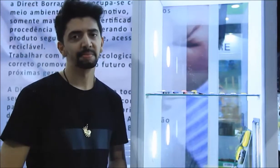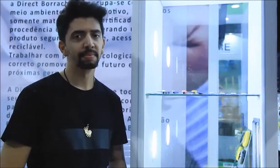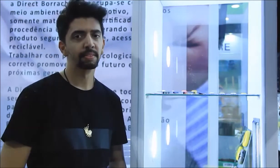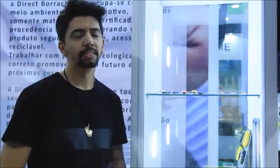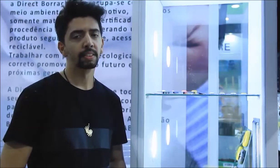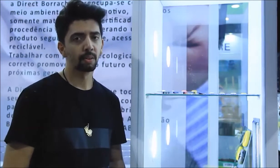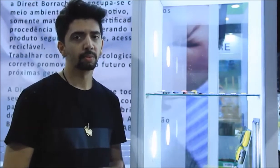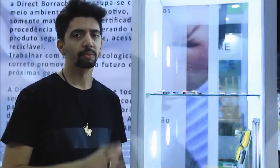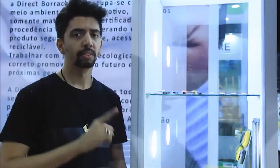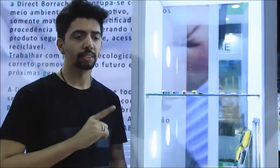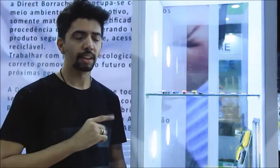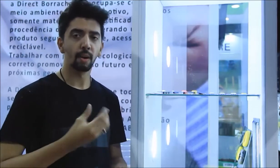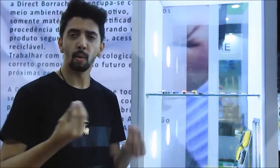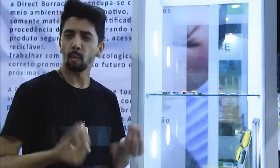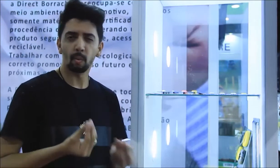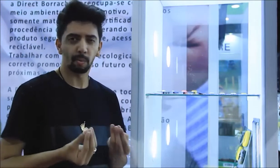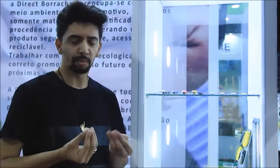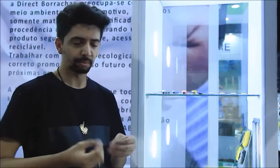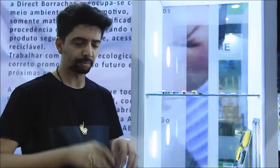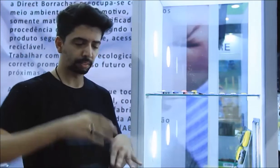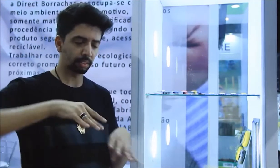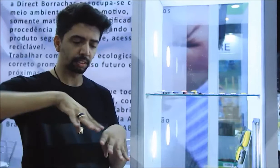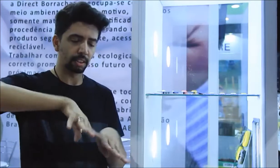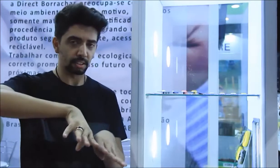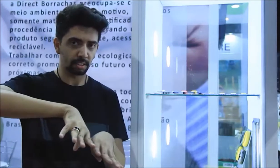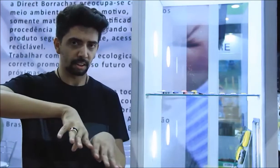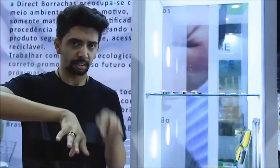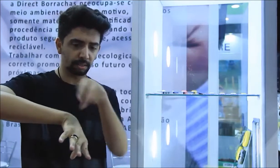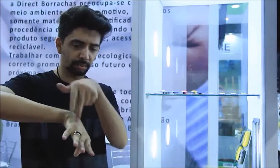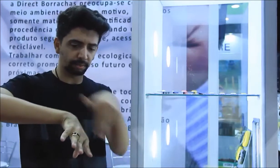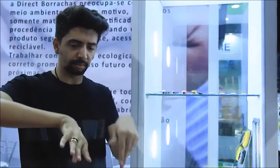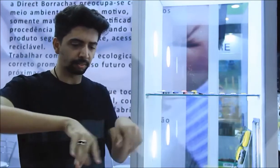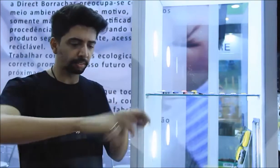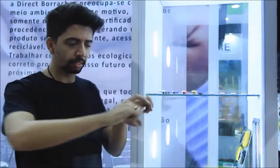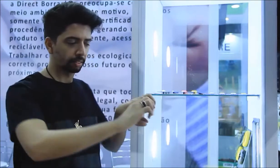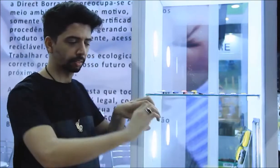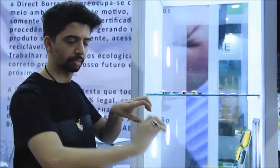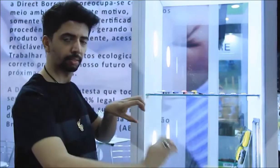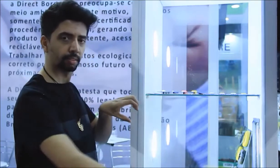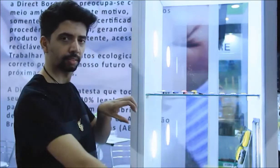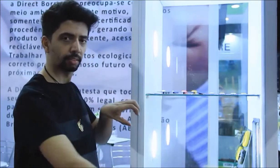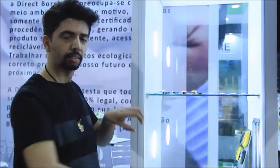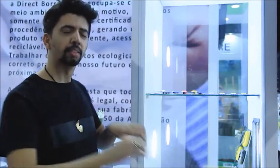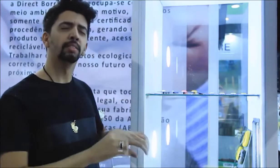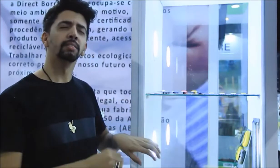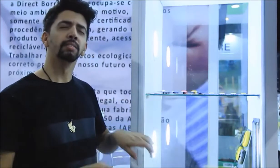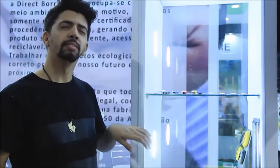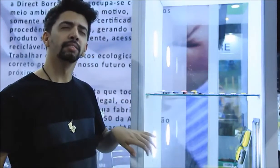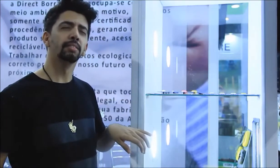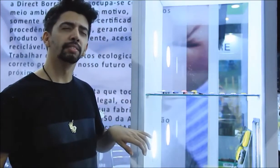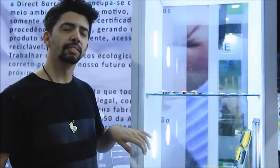Então, é colocado no corrimão para insinuar que há uma